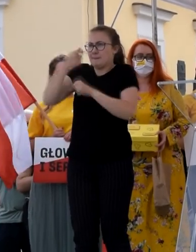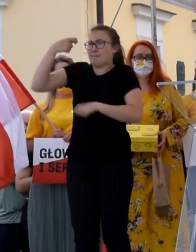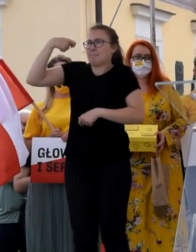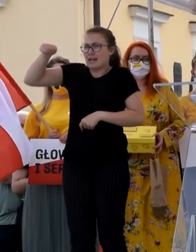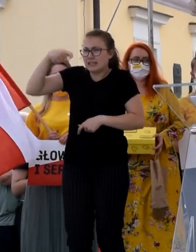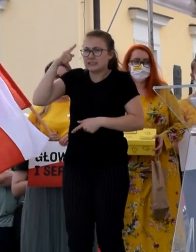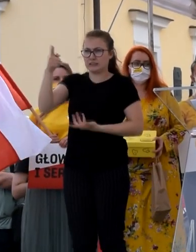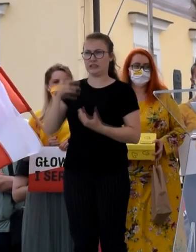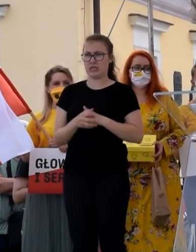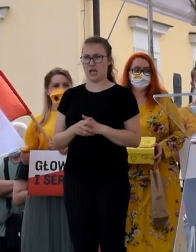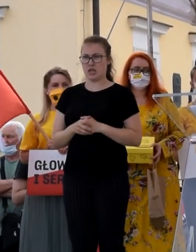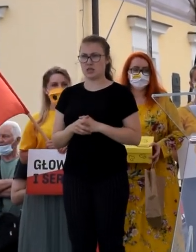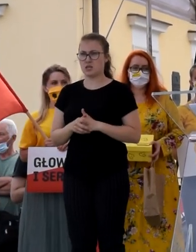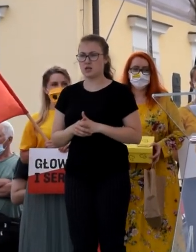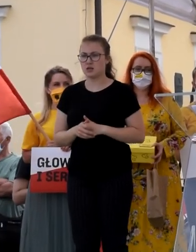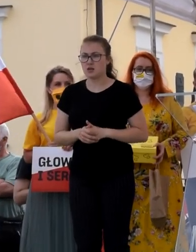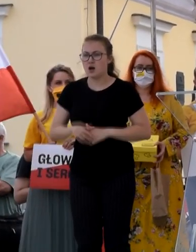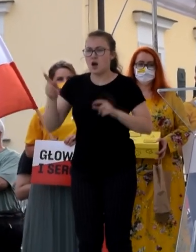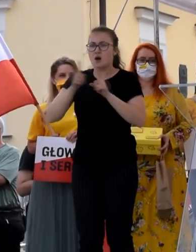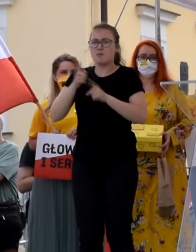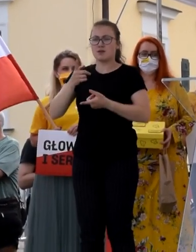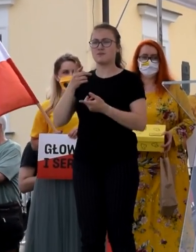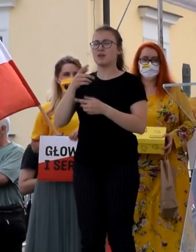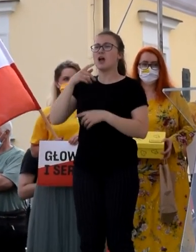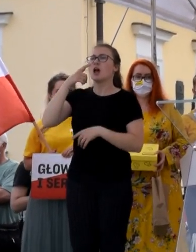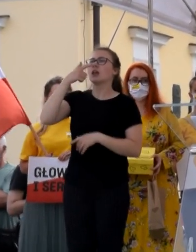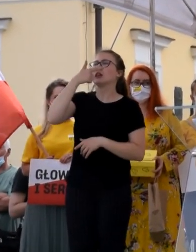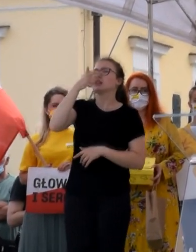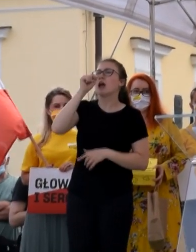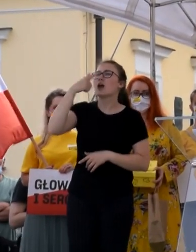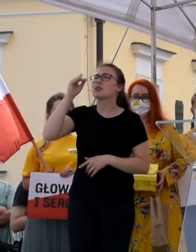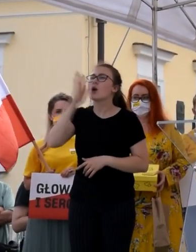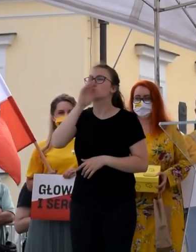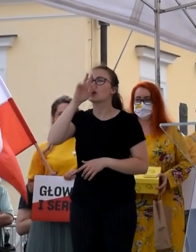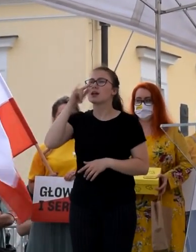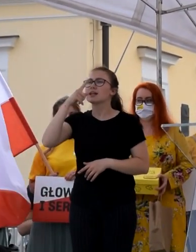jakiegoś uczniaka przez 9 bitych minut dyrektor Tadeusz Rydzyk.